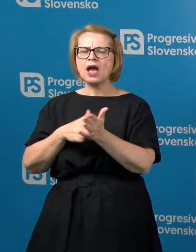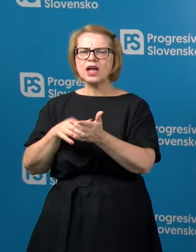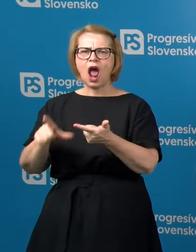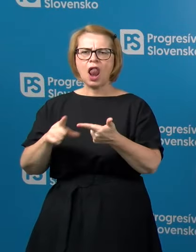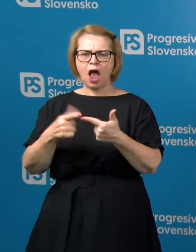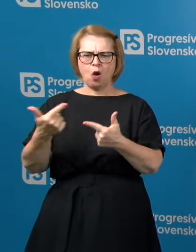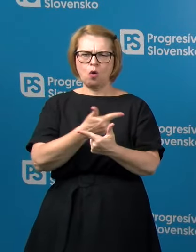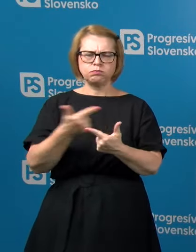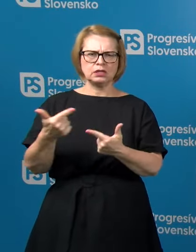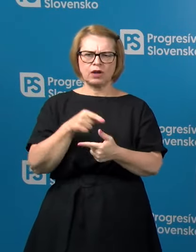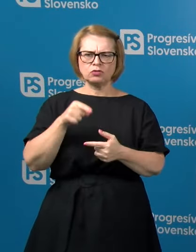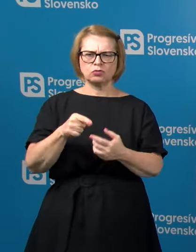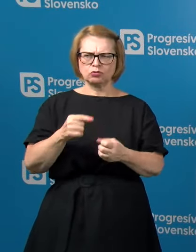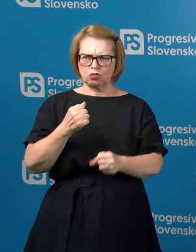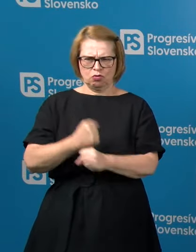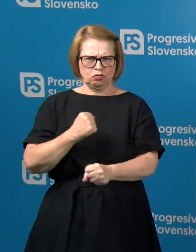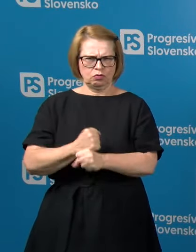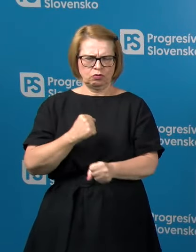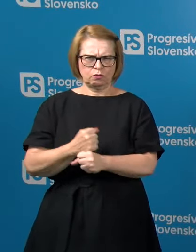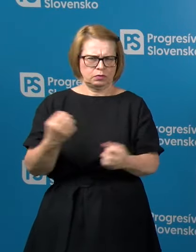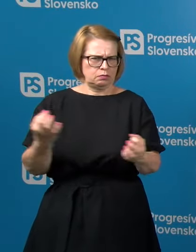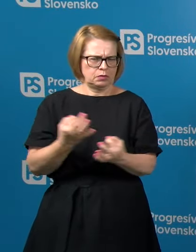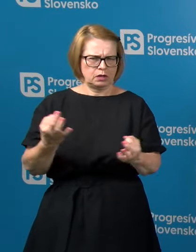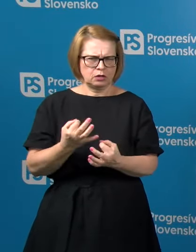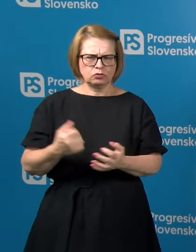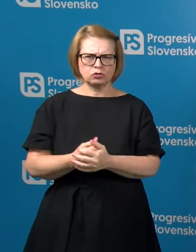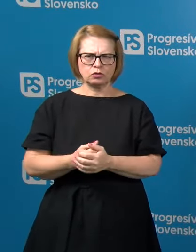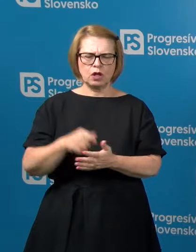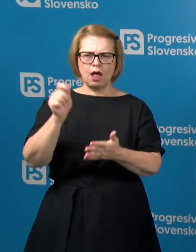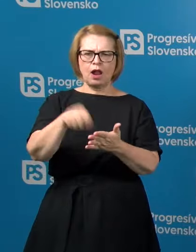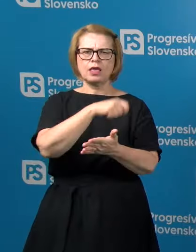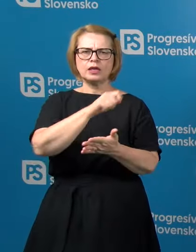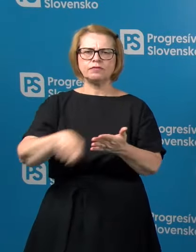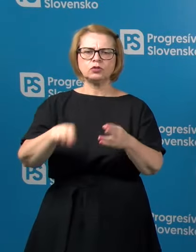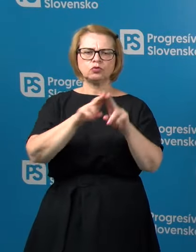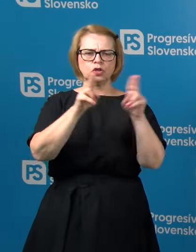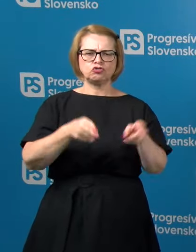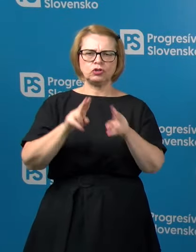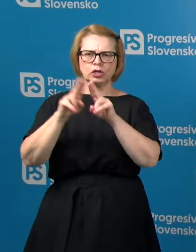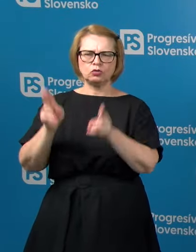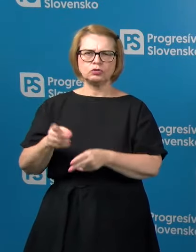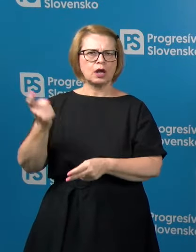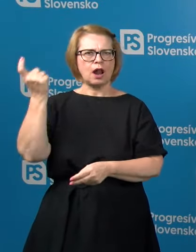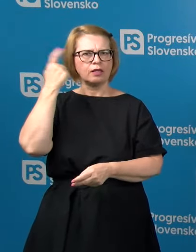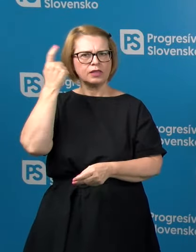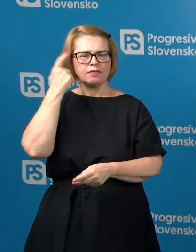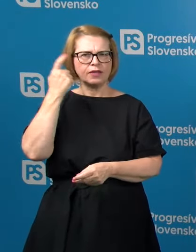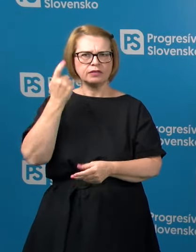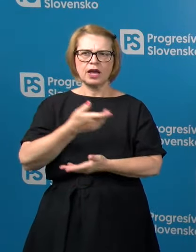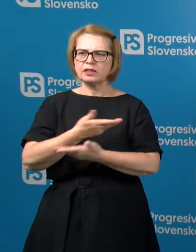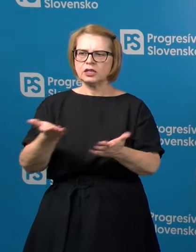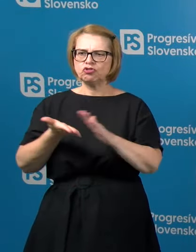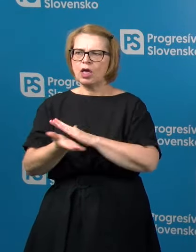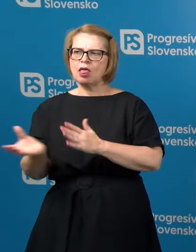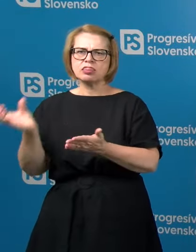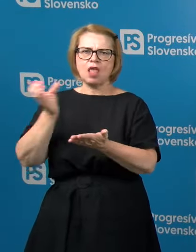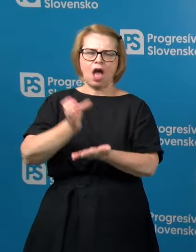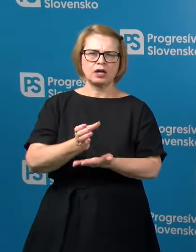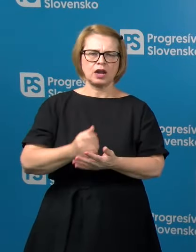touto surovou misiou? Likvidujú inštitúcie, ale nevedia ich ničím